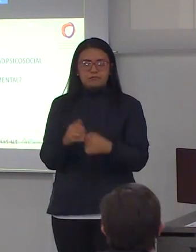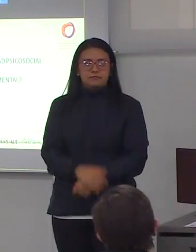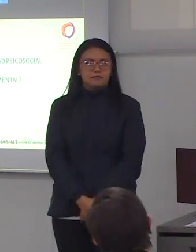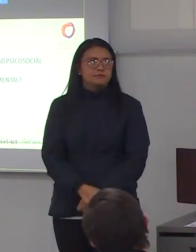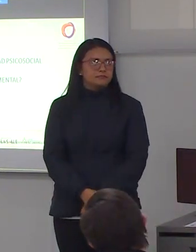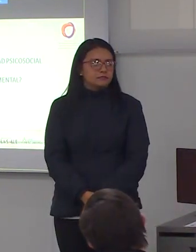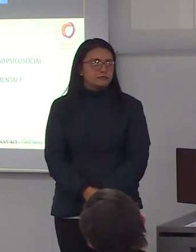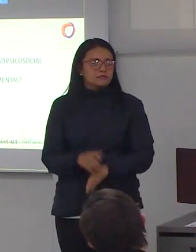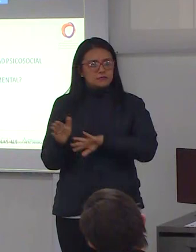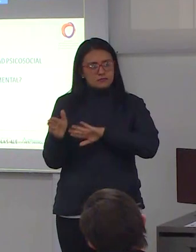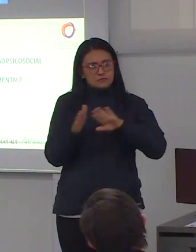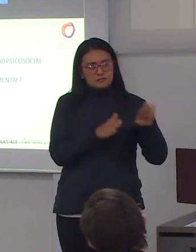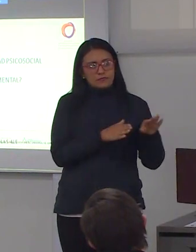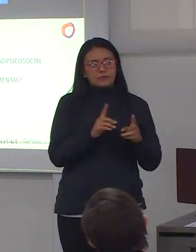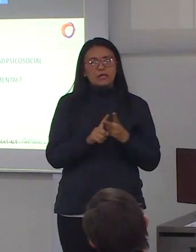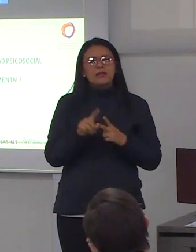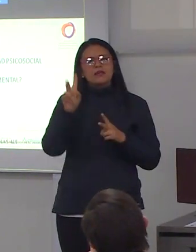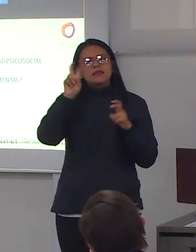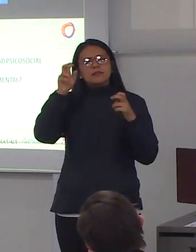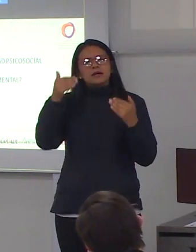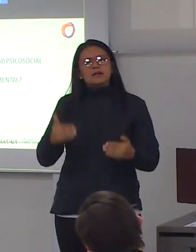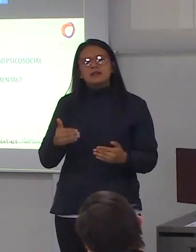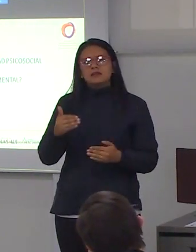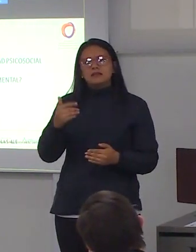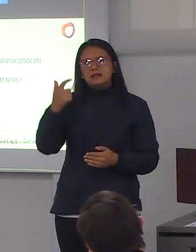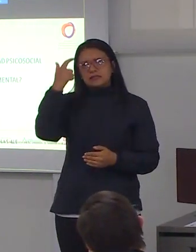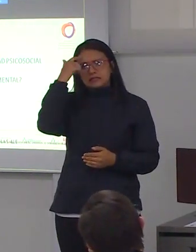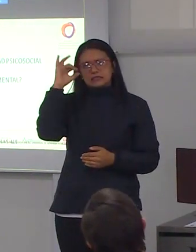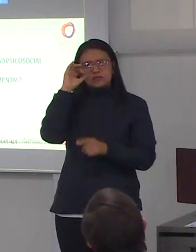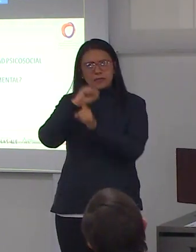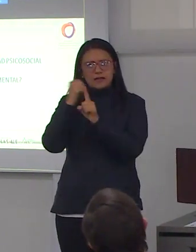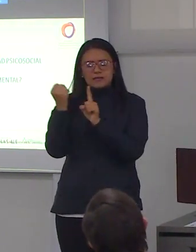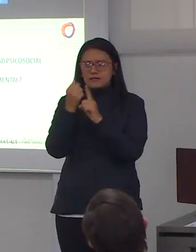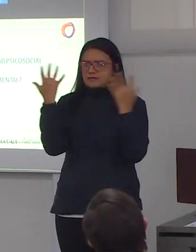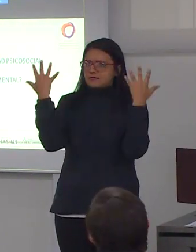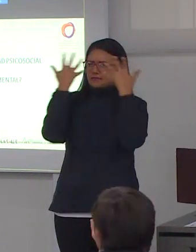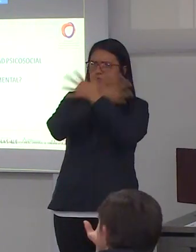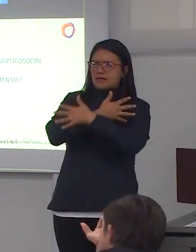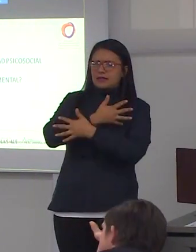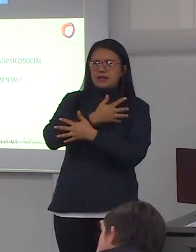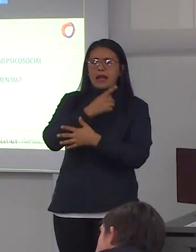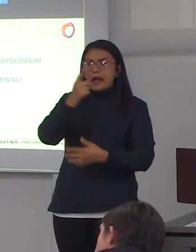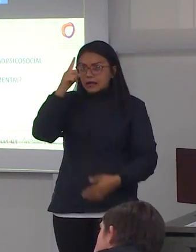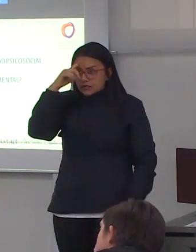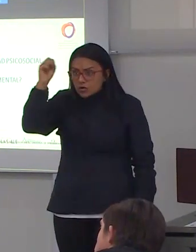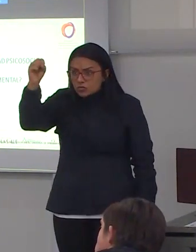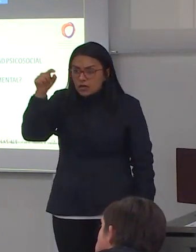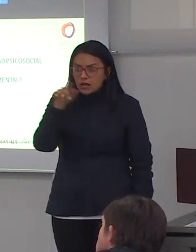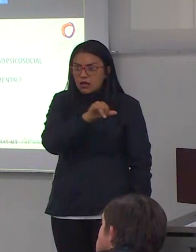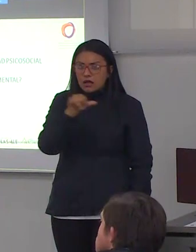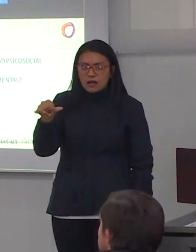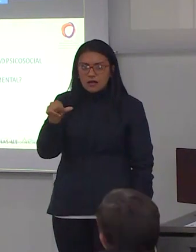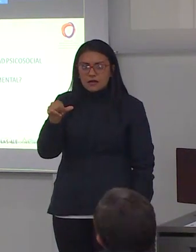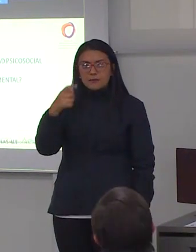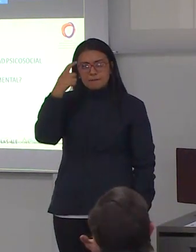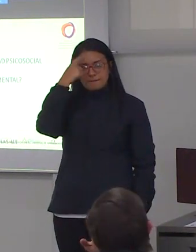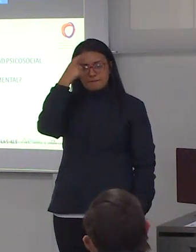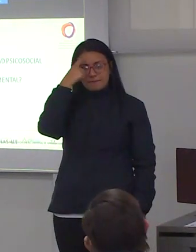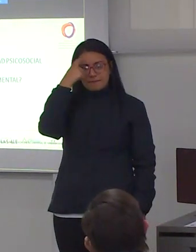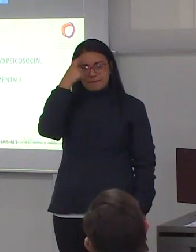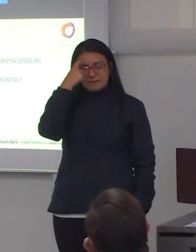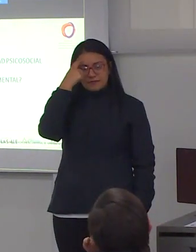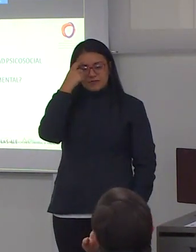lado por otro lado cuando hablamos de discapacidad mental se confunde muchísimo con discapacidad intelectual porque el apellido mental